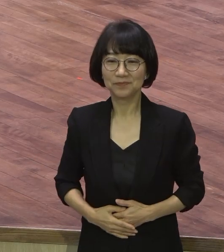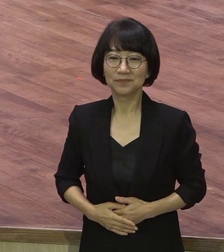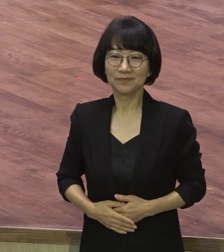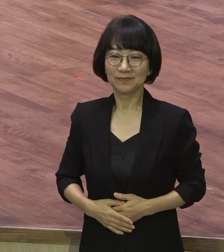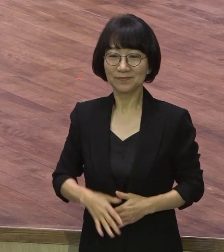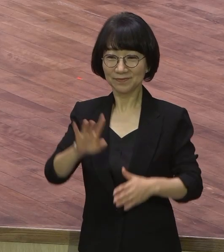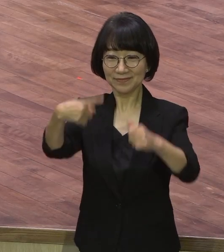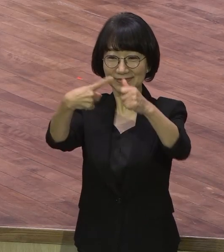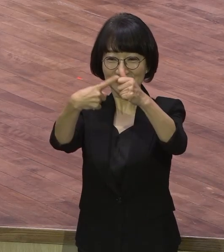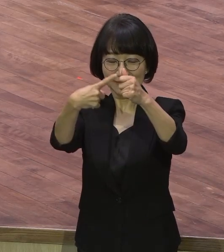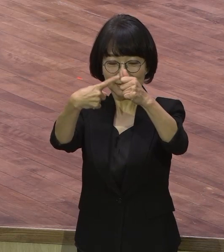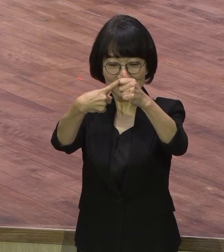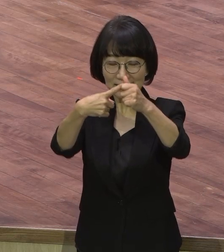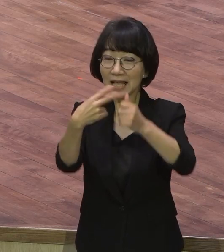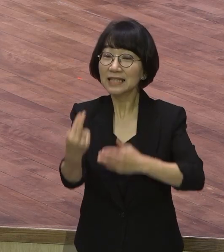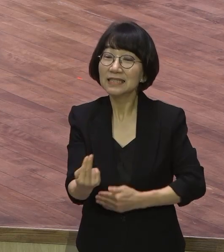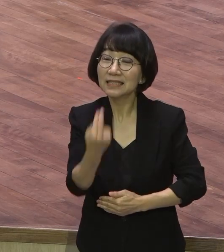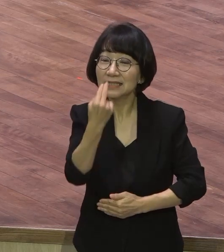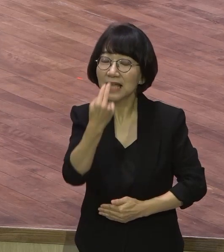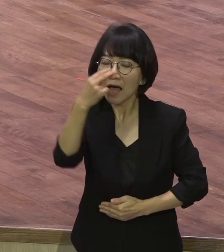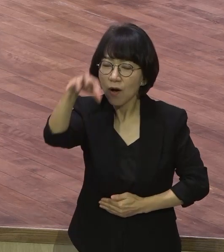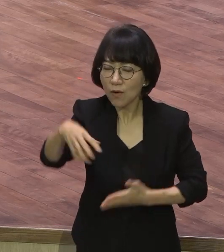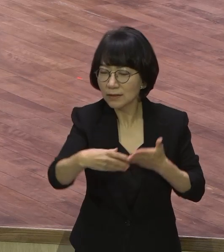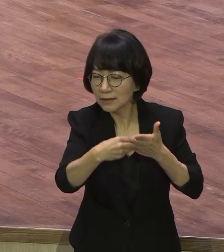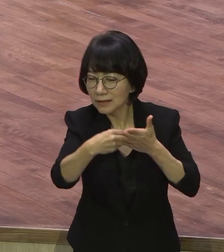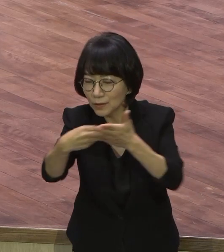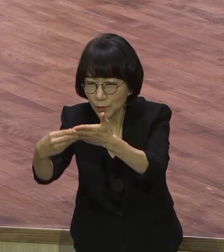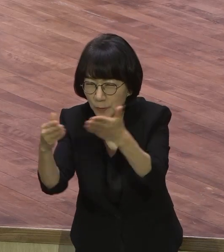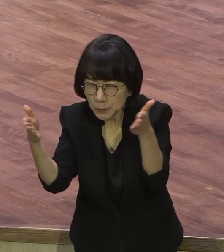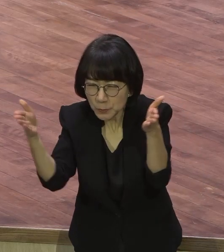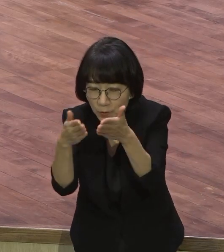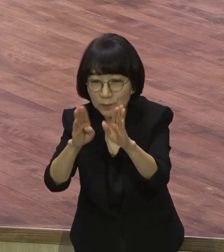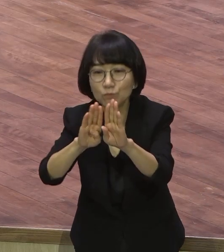그럼 첫째로 생명으로 인도하는 좁은 문입니다.